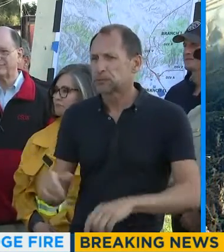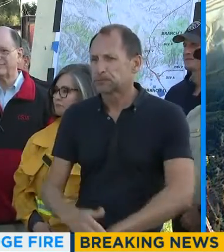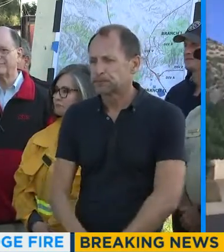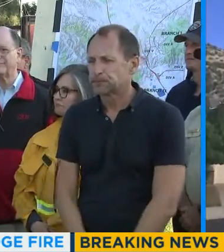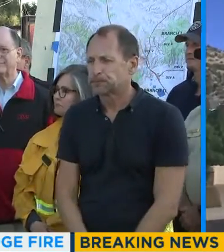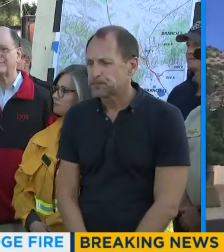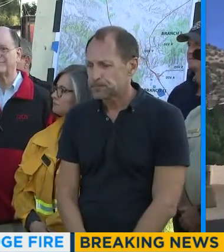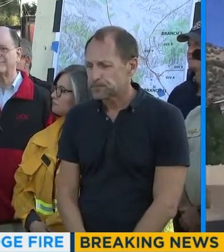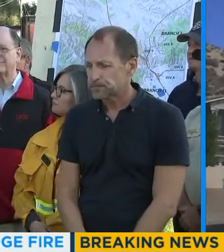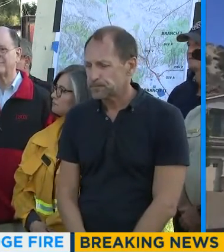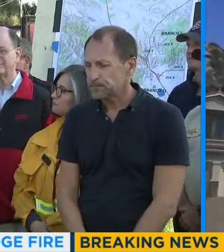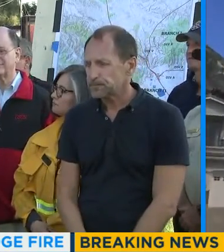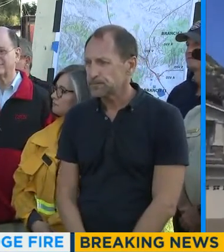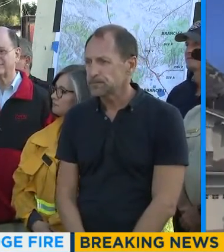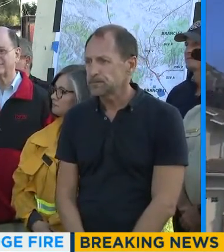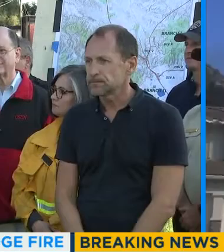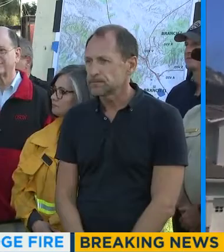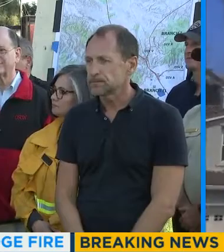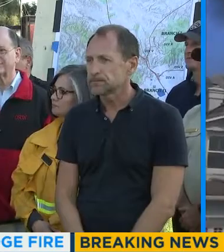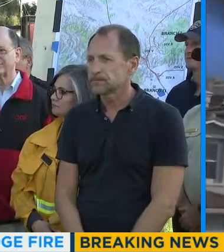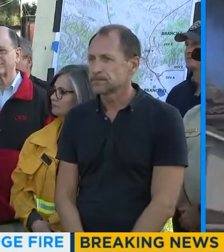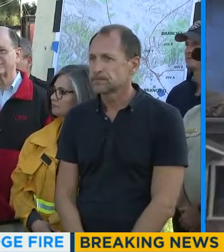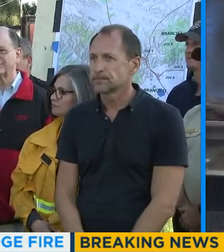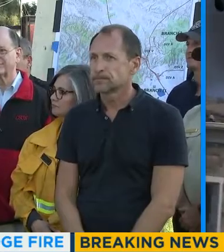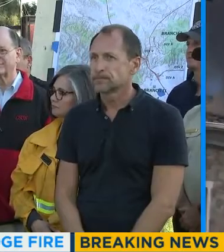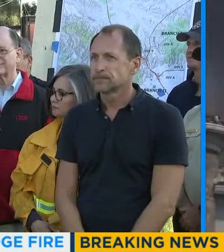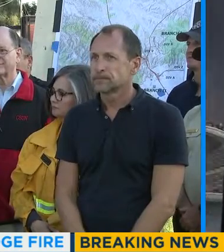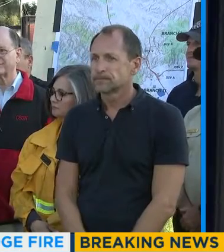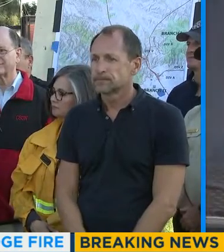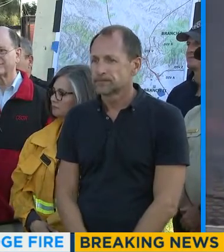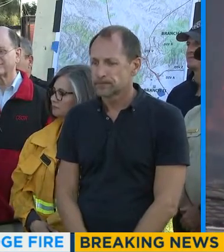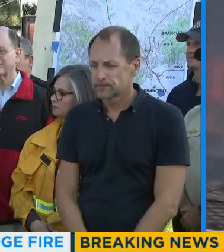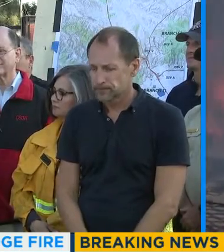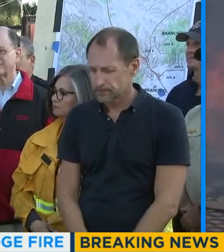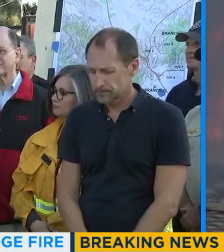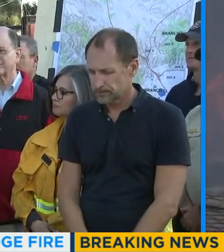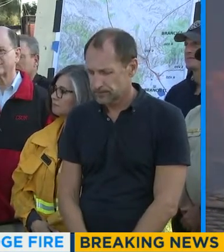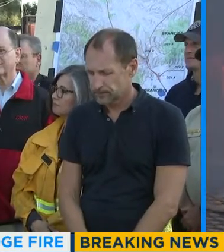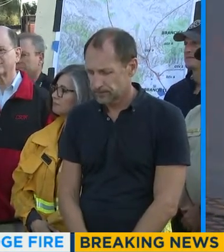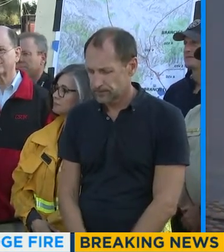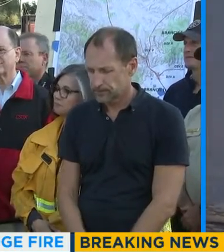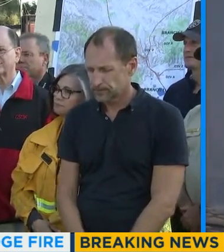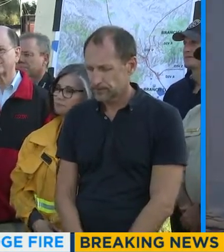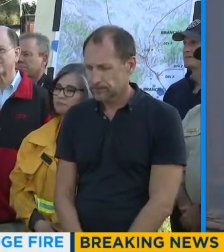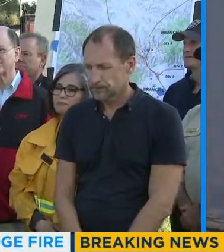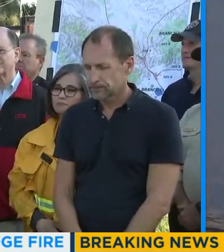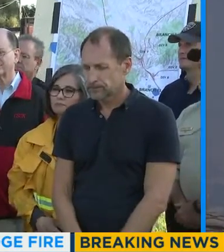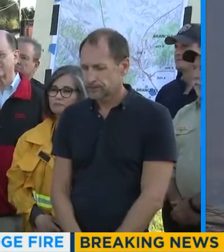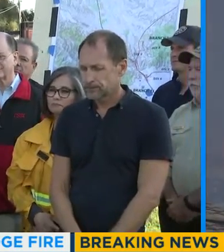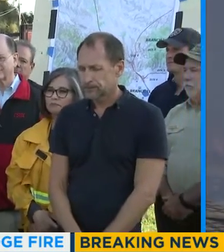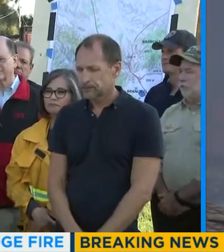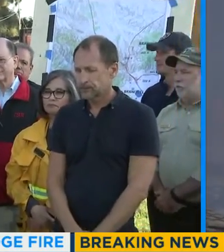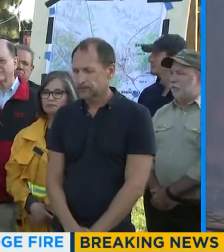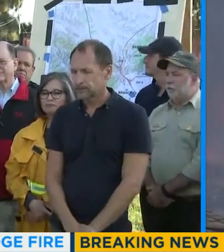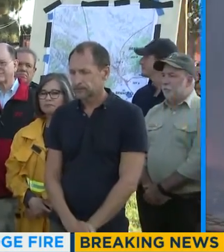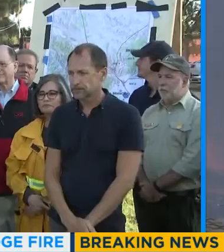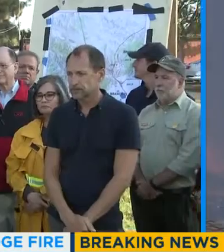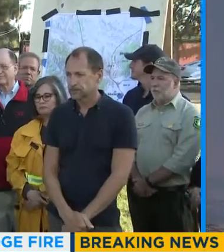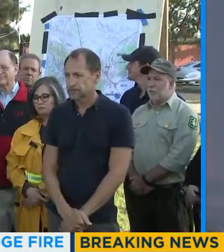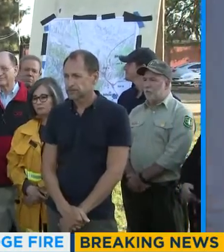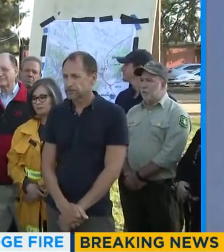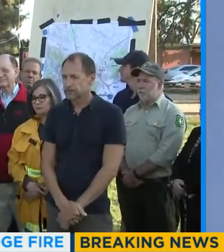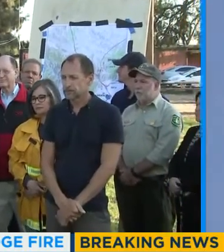con nosotros. El incendio de Saddleridge se ha extendido de manera significativa desde